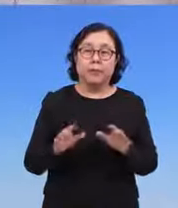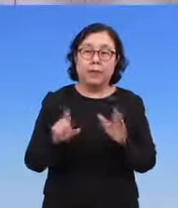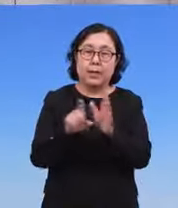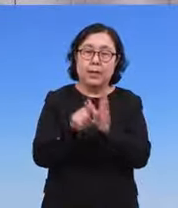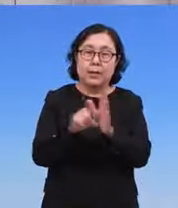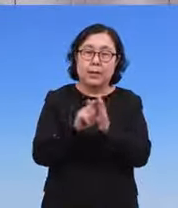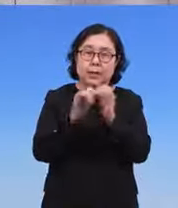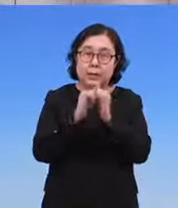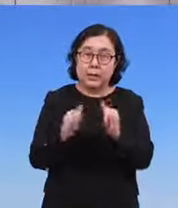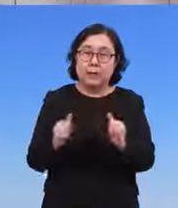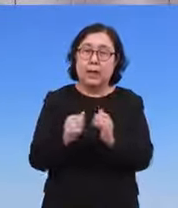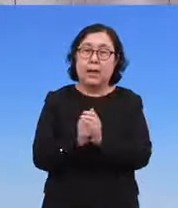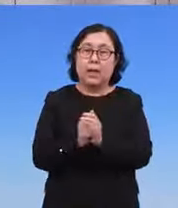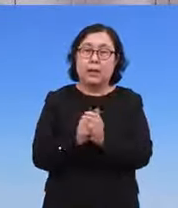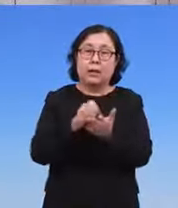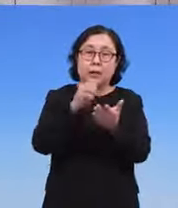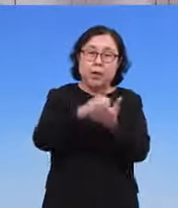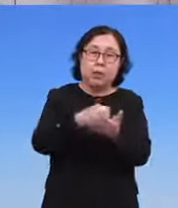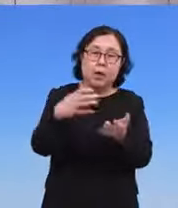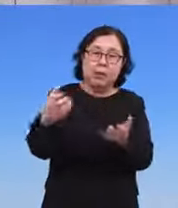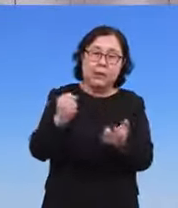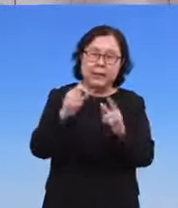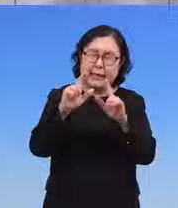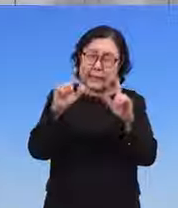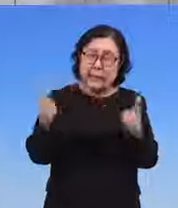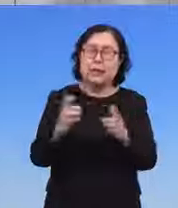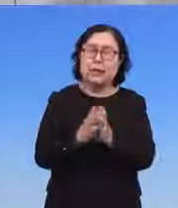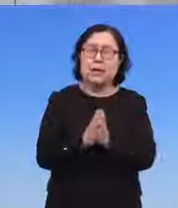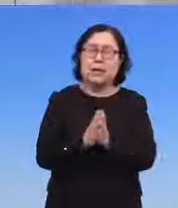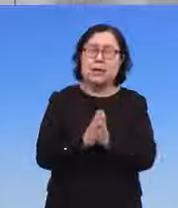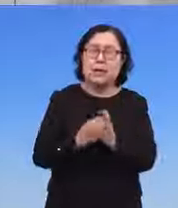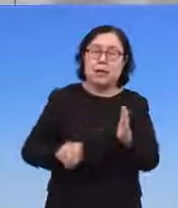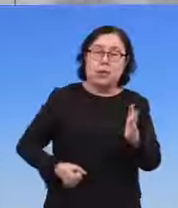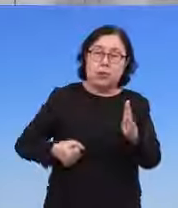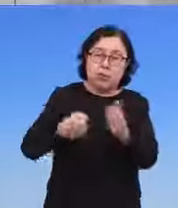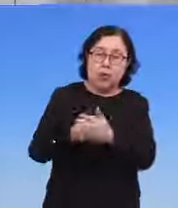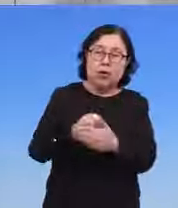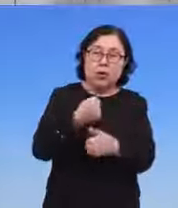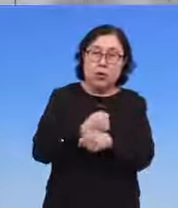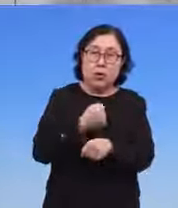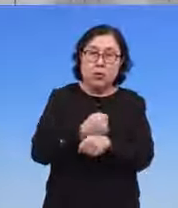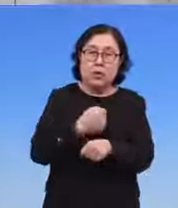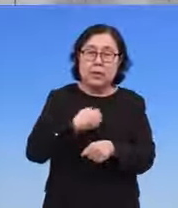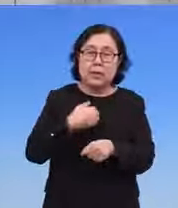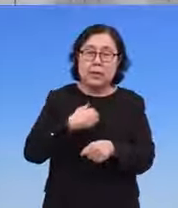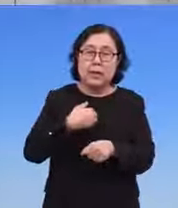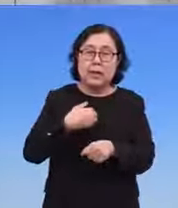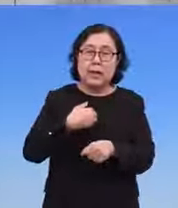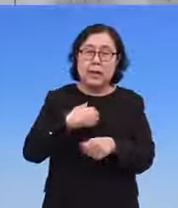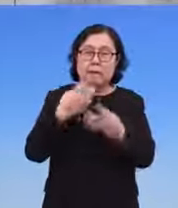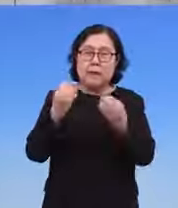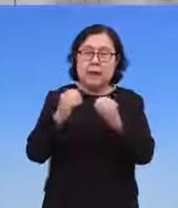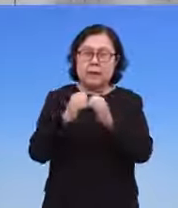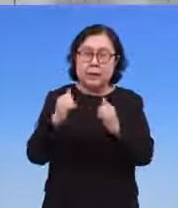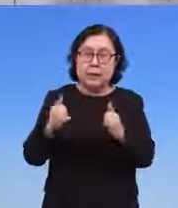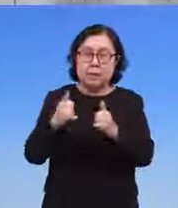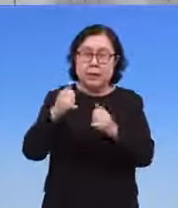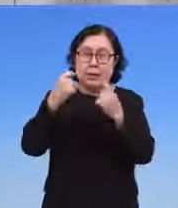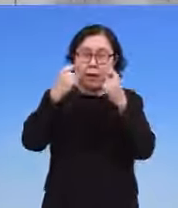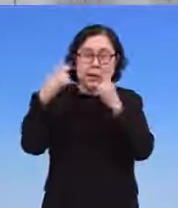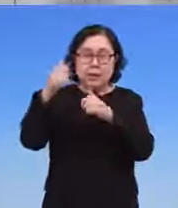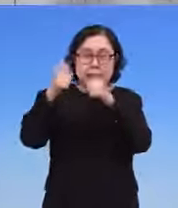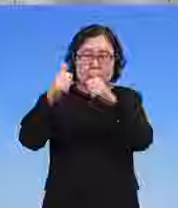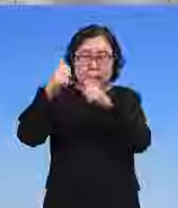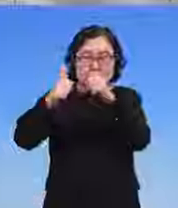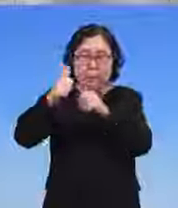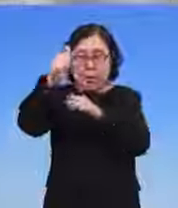기존 신자 등록을 받지 않기로 결정하고 저는 목에 연자맷돌을 수없이 달아야 된다는 생각을 합니다. 우리